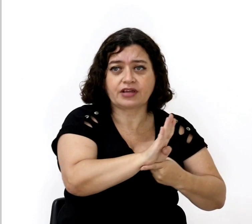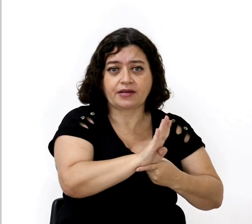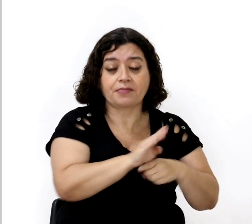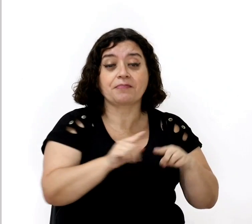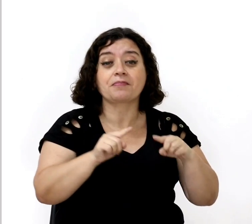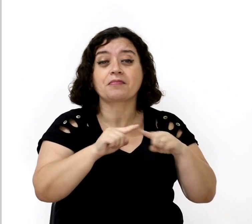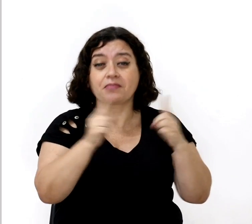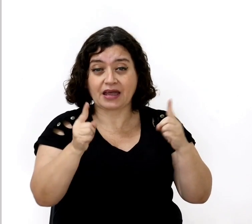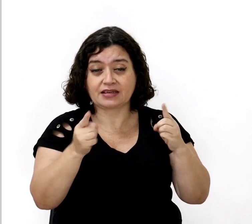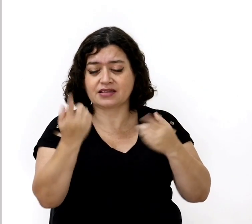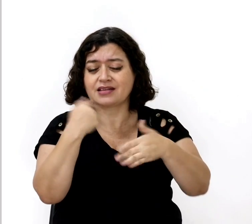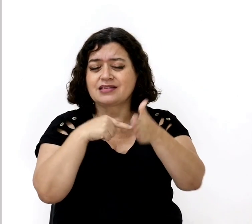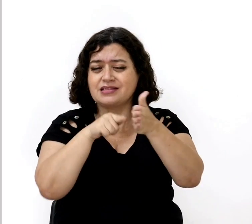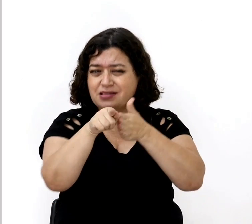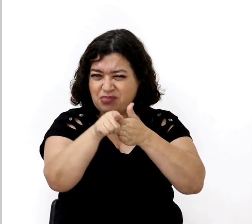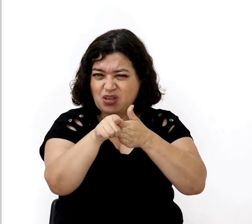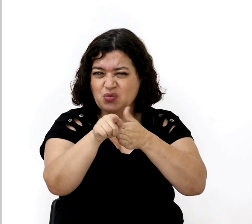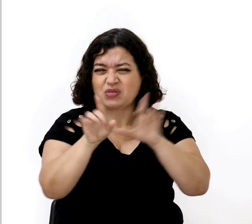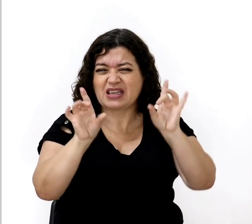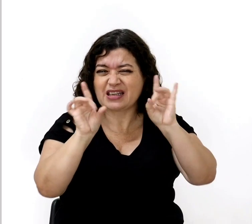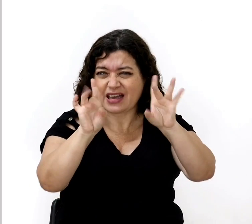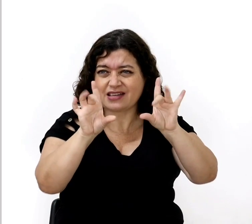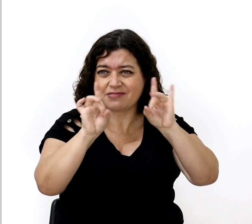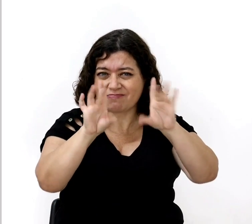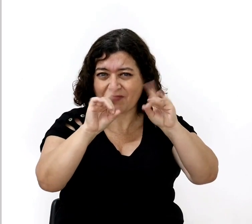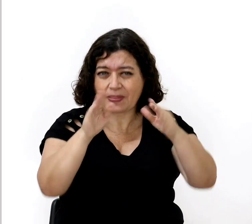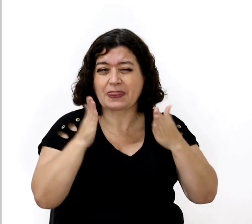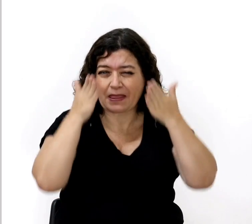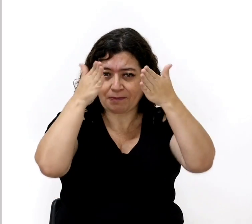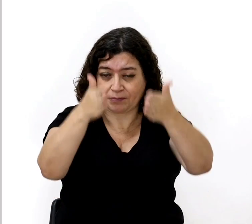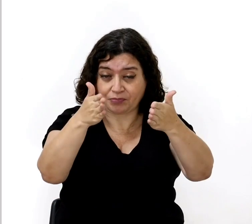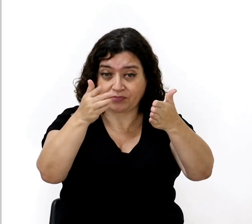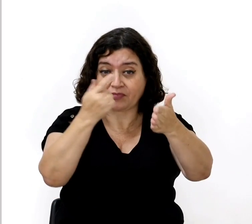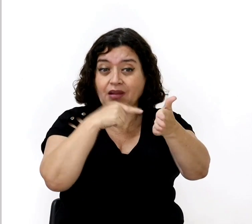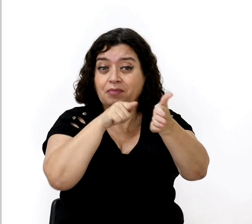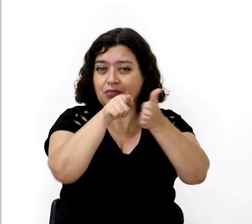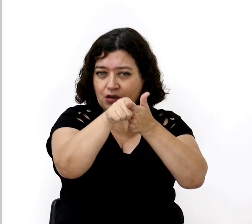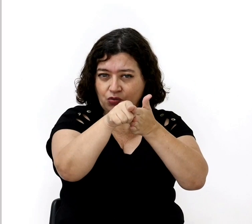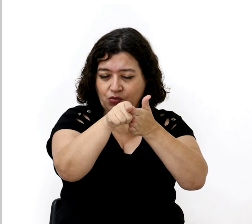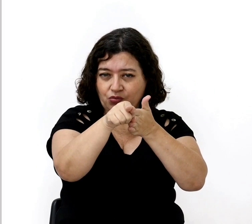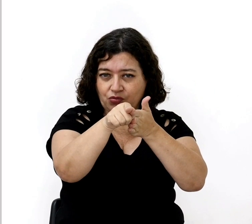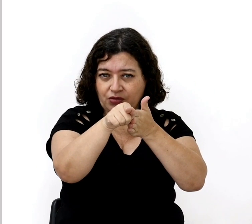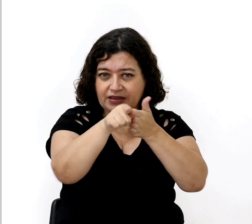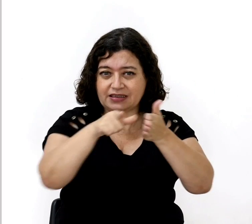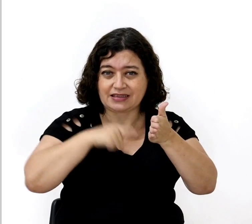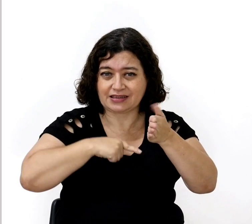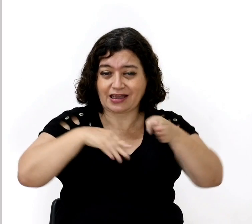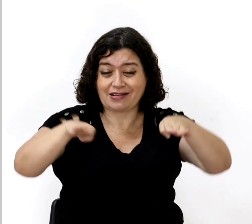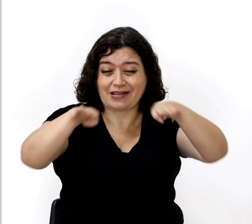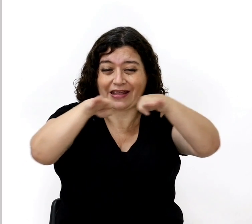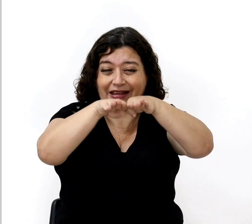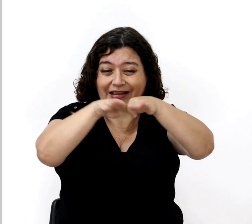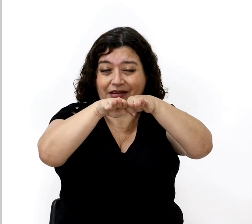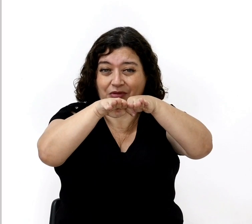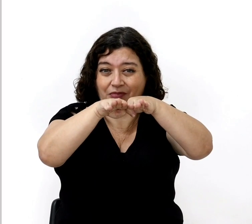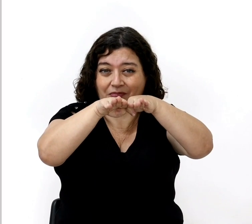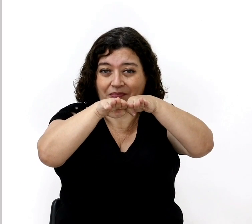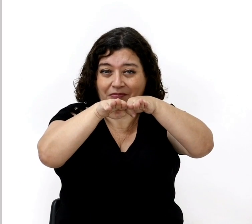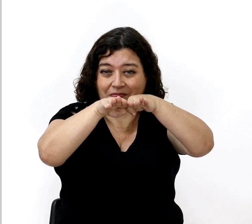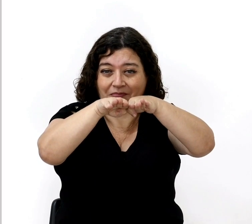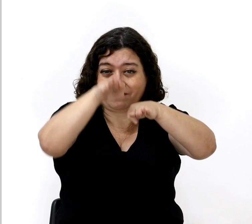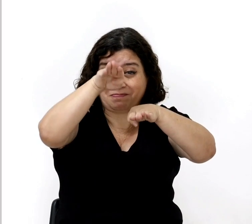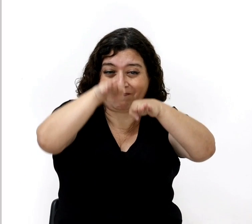forma. Mas essa pergunta aqui ela é muito específica na reflexão. Sim. Ela pergunta para a gente se há um equilíbrio. Aí a coisa